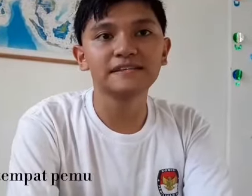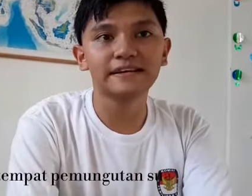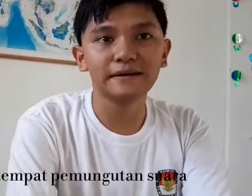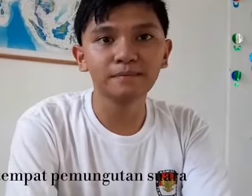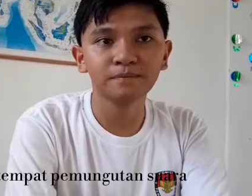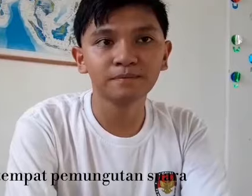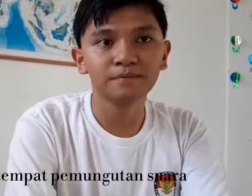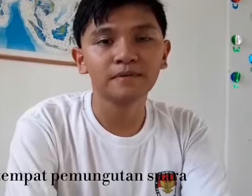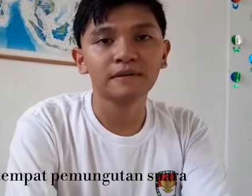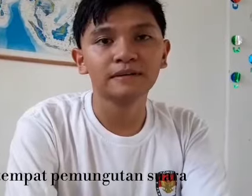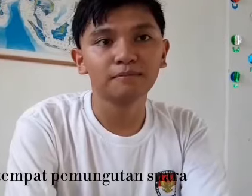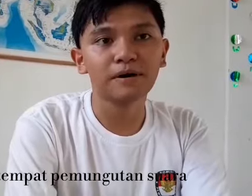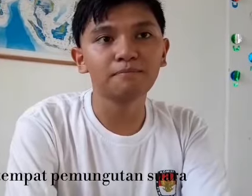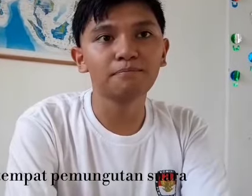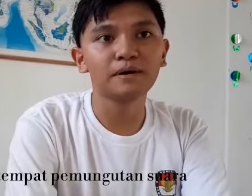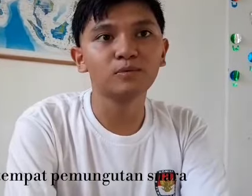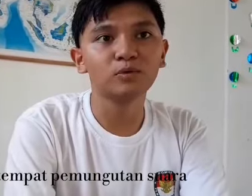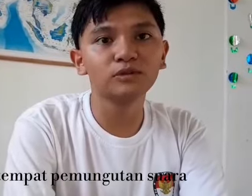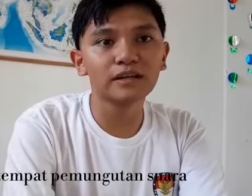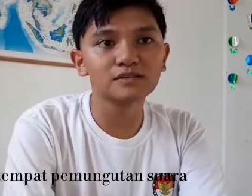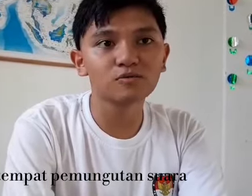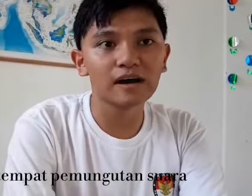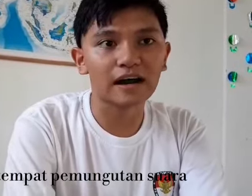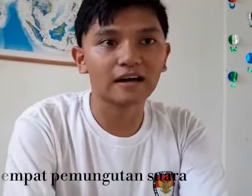100% membantu Indonesia.